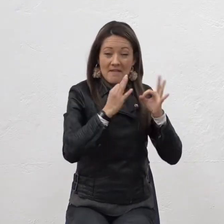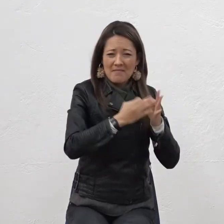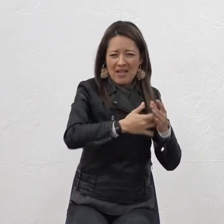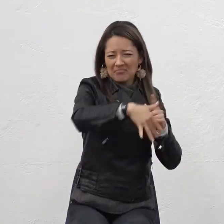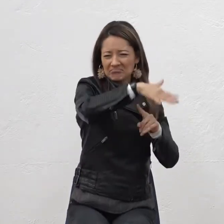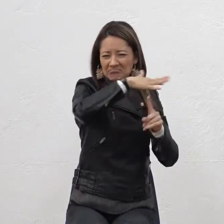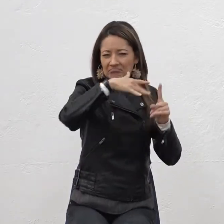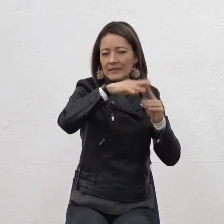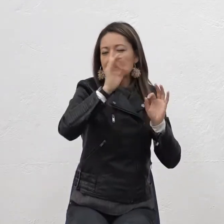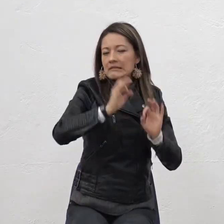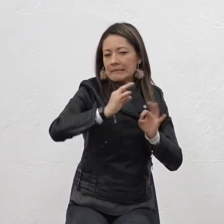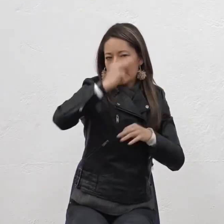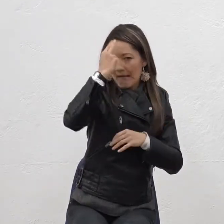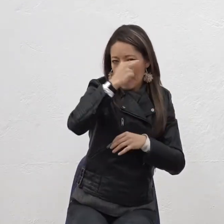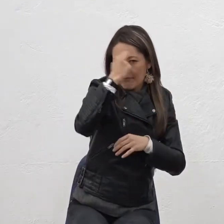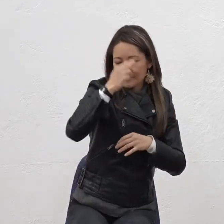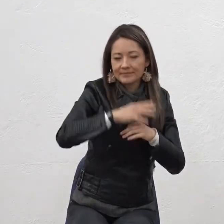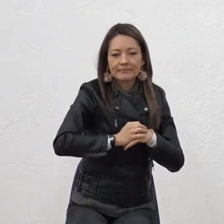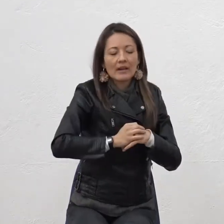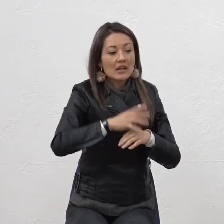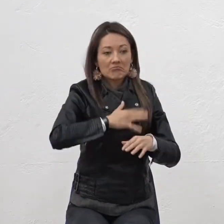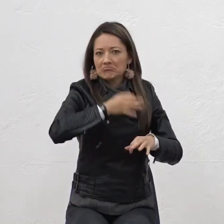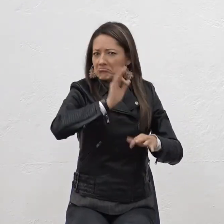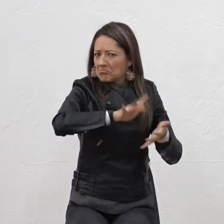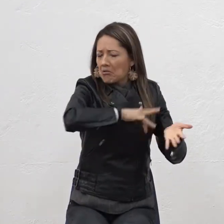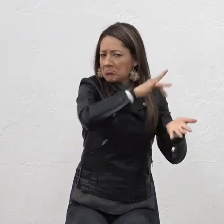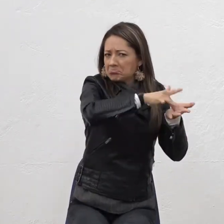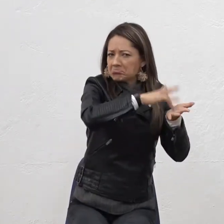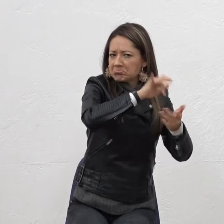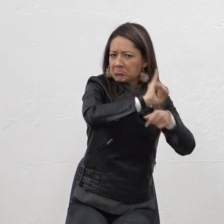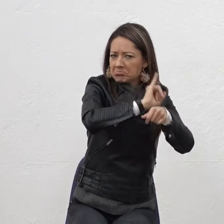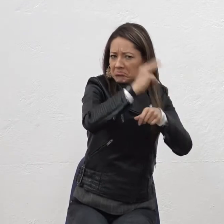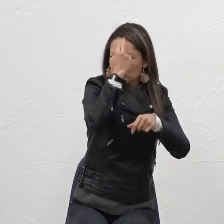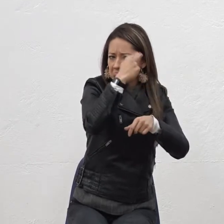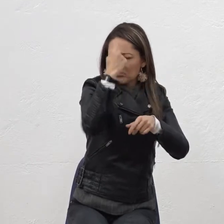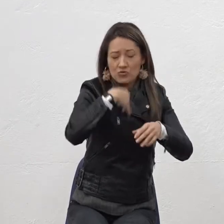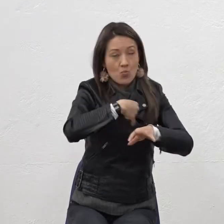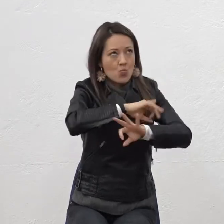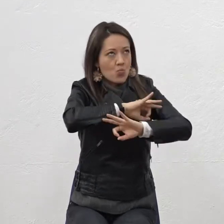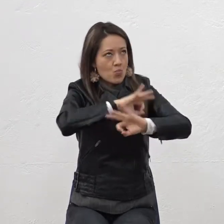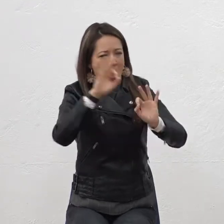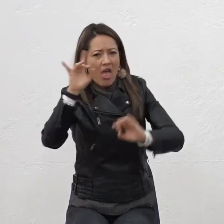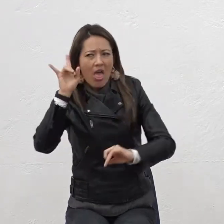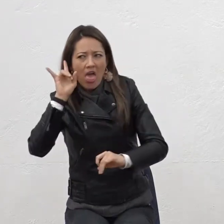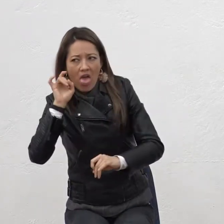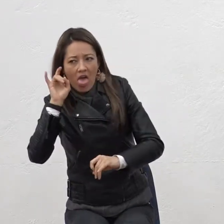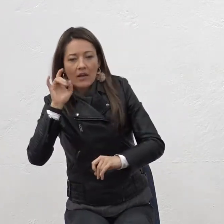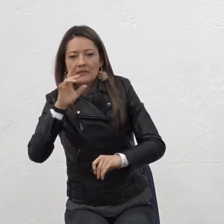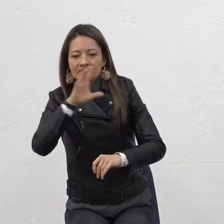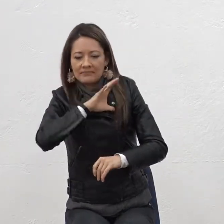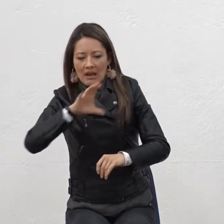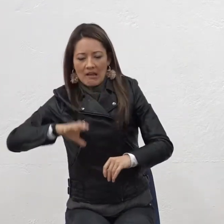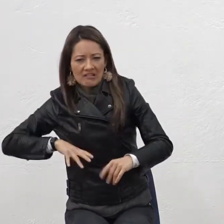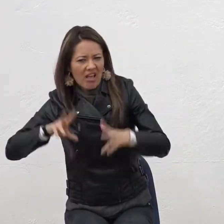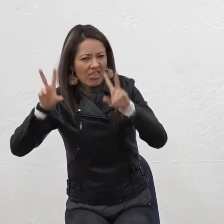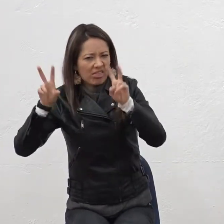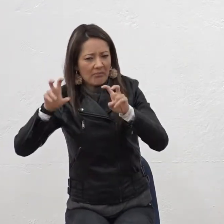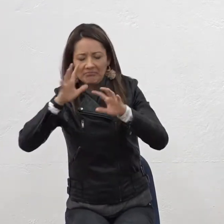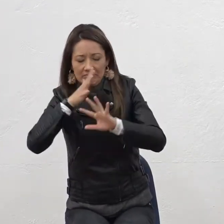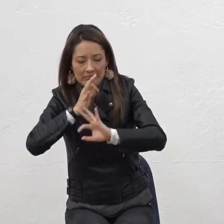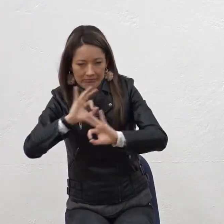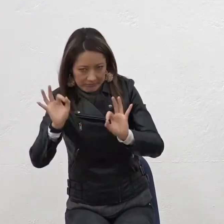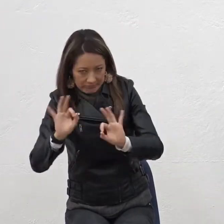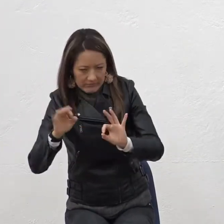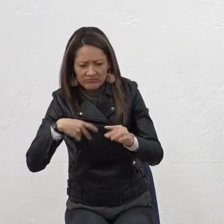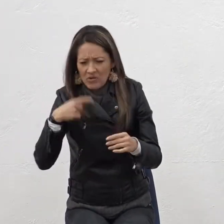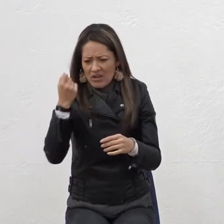católica y siempre me llevaron a una iglesia católica. Nunca había escuchado a los cristianos y hablar, o sea, no entendía